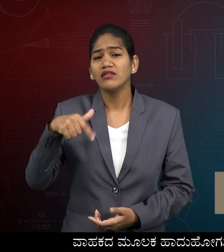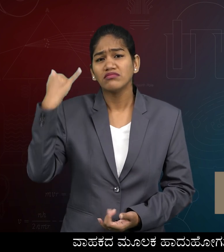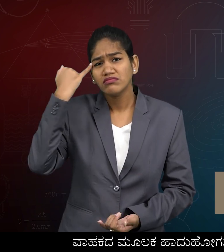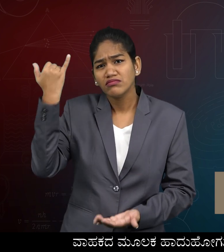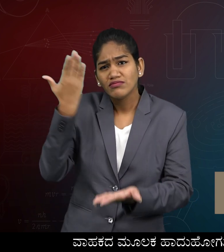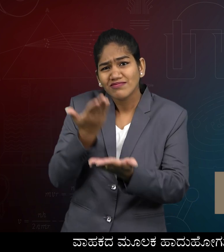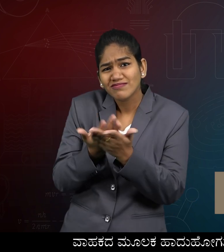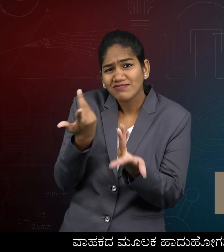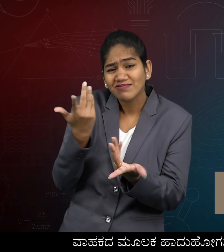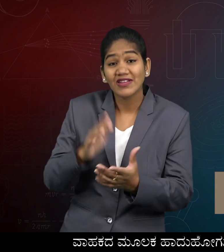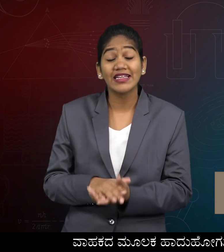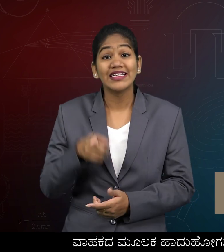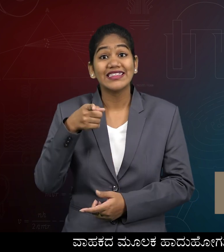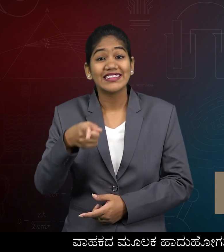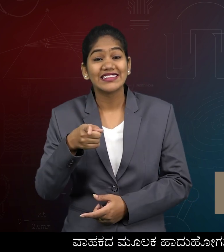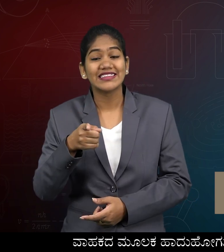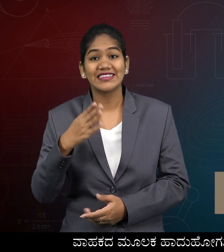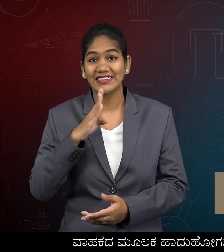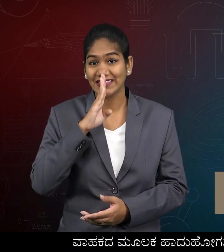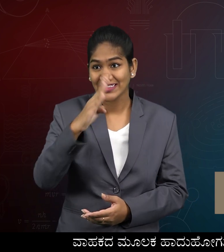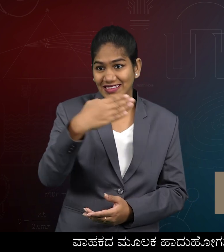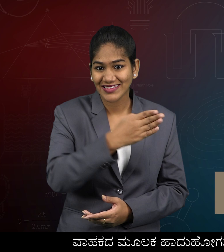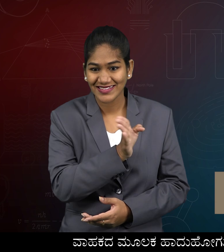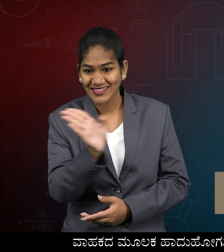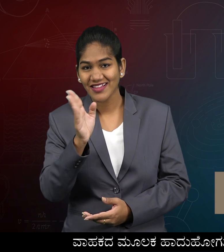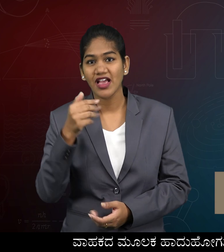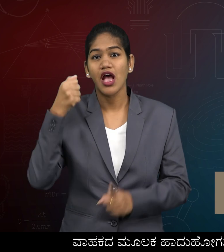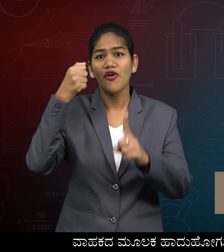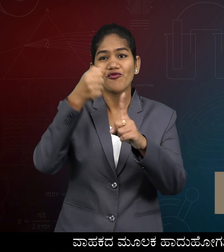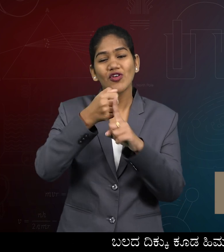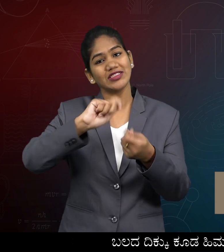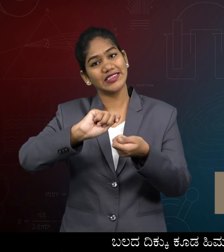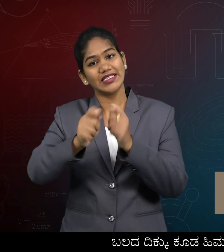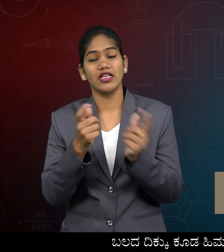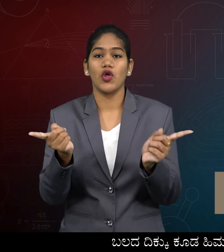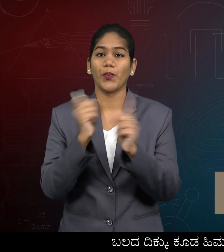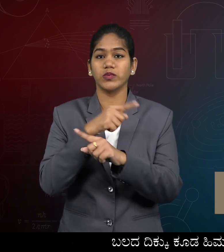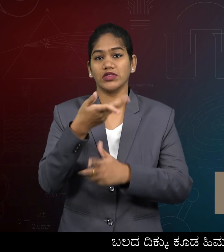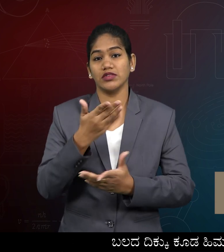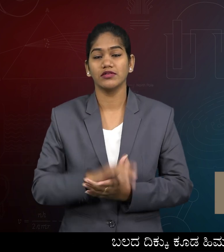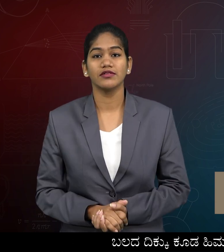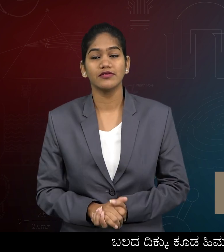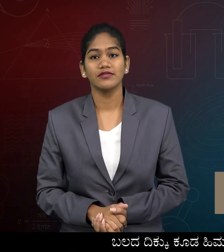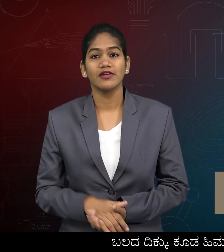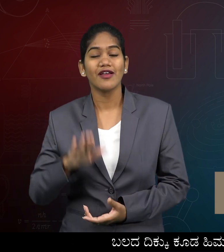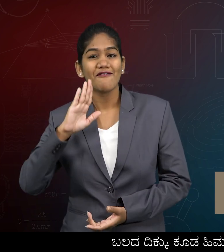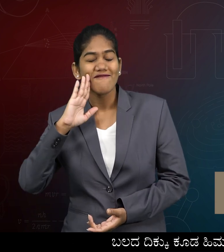ವಾಹಕದ ಮೂಲಕ ಹಾದು ಹೋಗುವ ಪ್ರವಾಹದ ದಿಕ್ಕನ್ನು ಹಿಮ್ಮುಖಗೊಳಿಸಿದಾಗ ಬಲದ ದಿಕ್ಕು ಕೂಡ ಹಿಮ್ಮುಖವಾಗಿರುತ್ತದೆ ಎಂದು